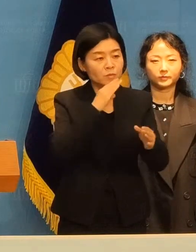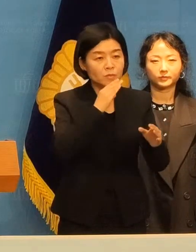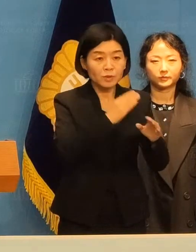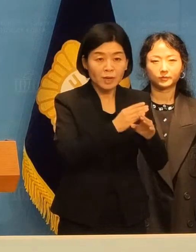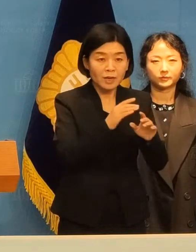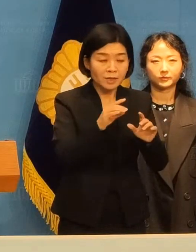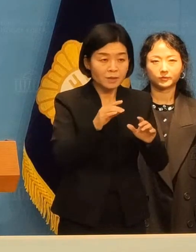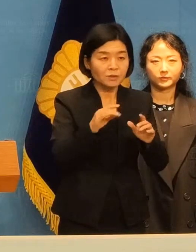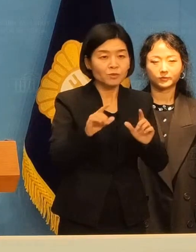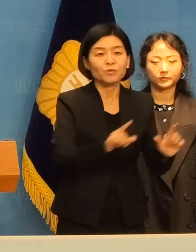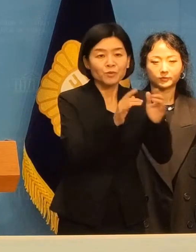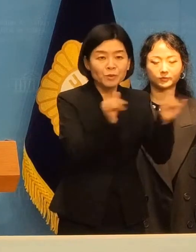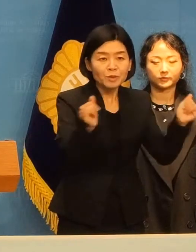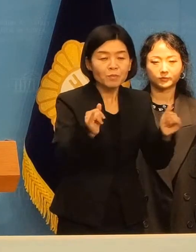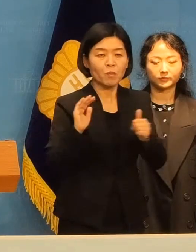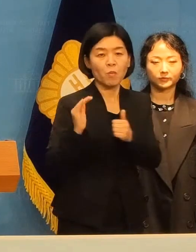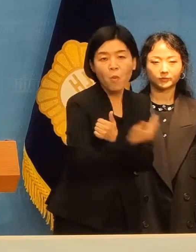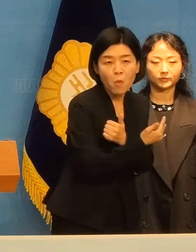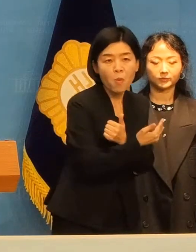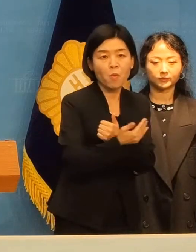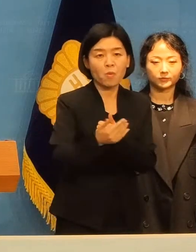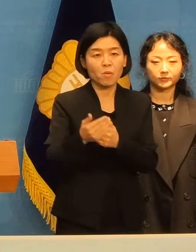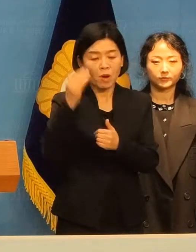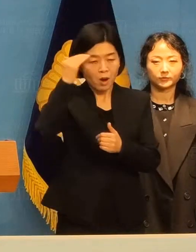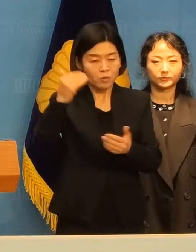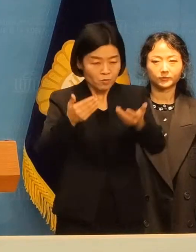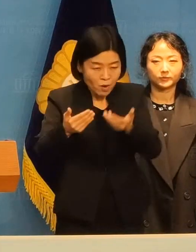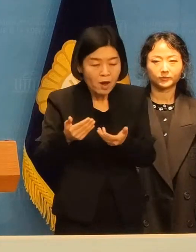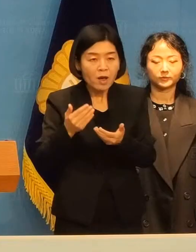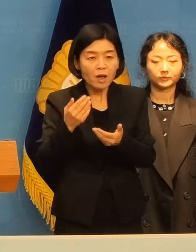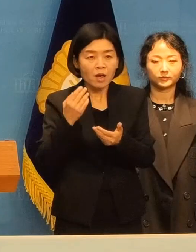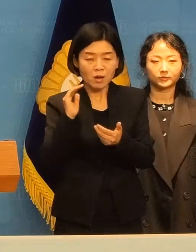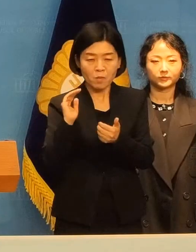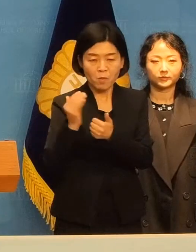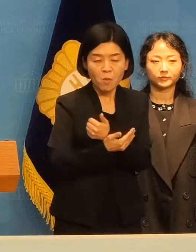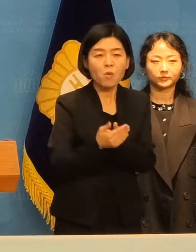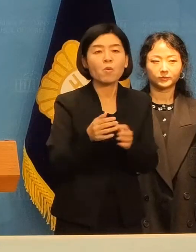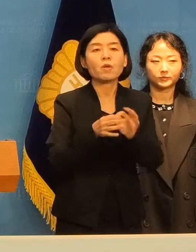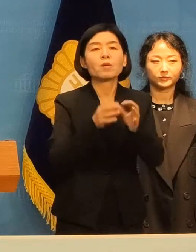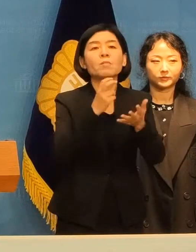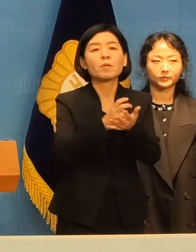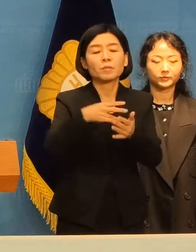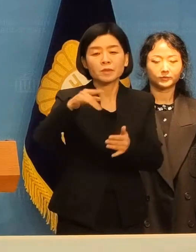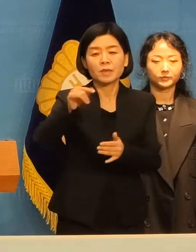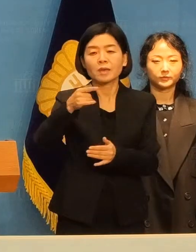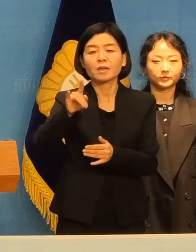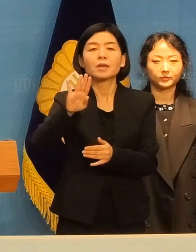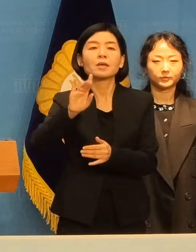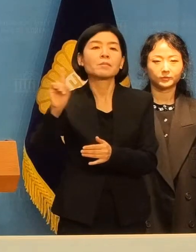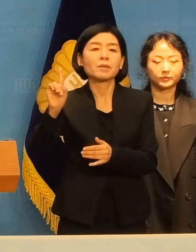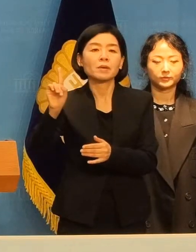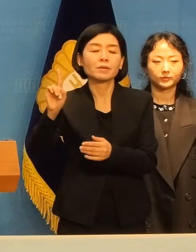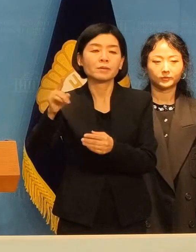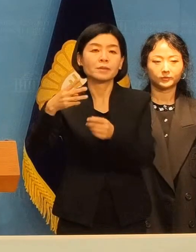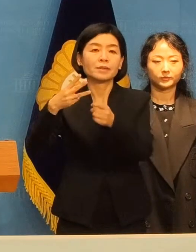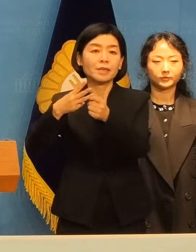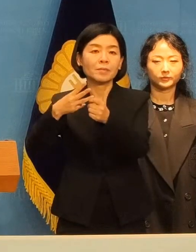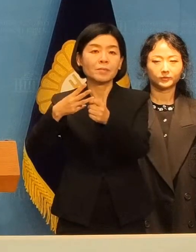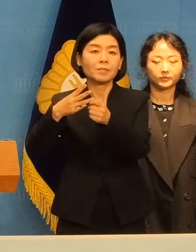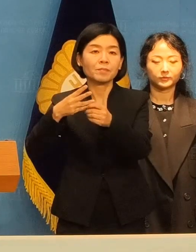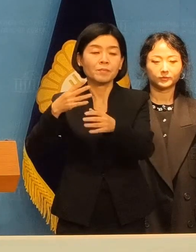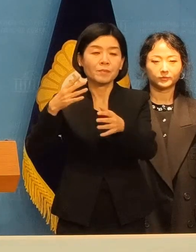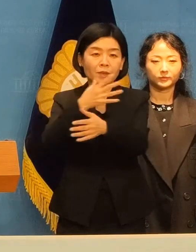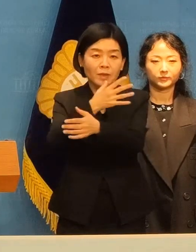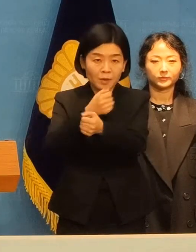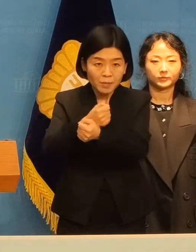및 정착 지원에 관한 법률, 제네바 제3협약과 강제 송환